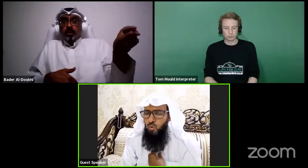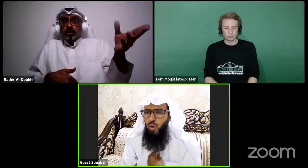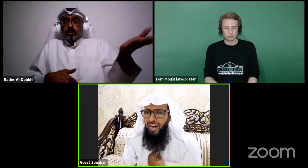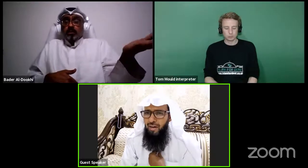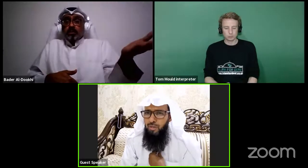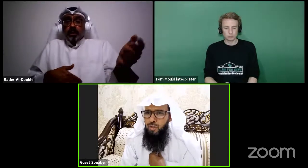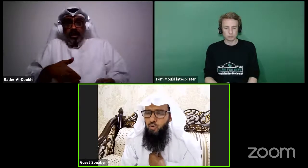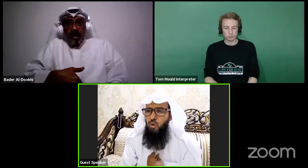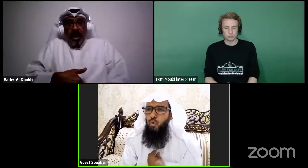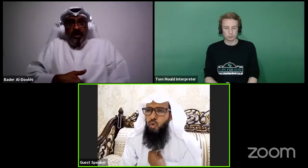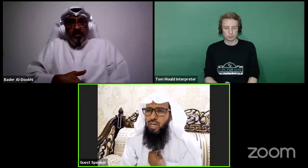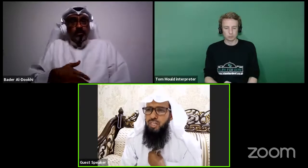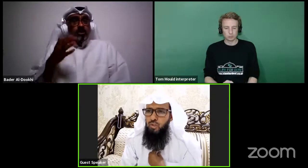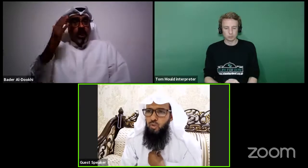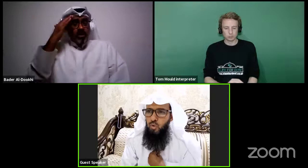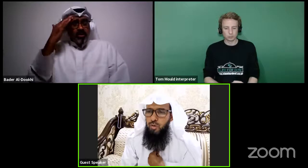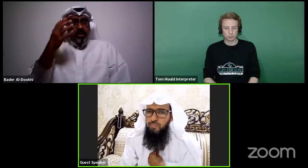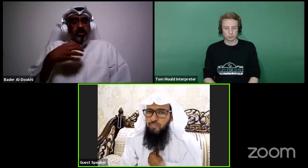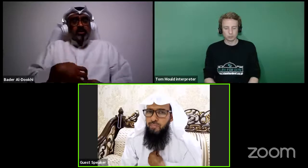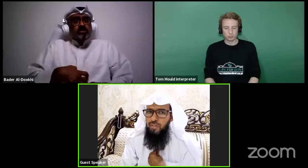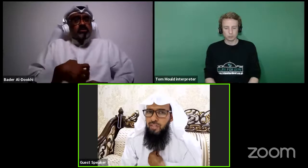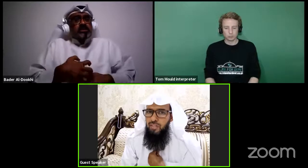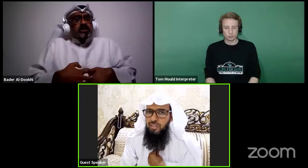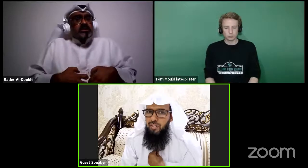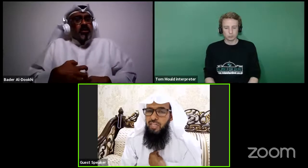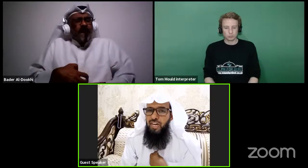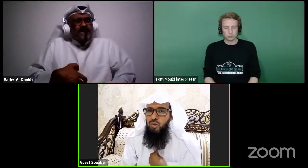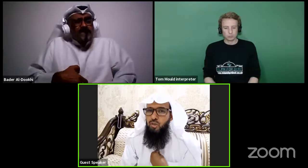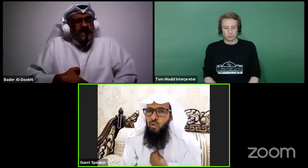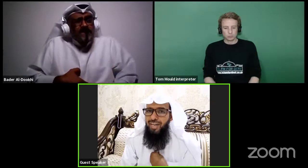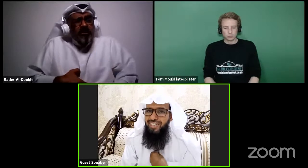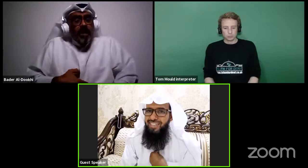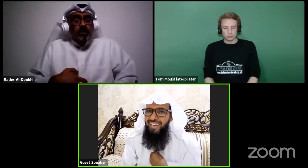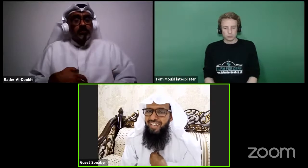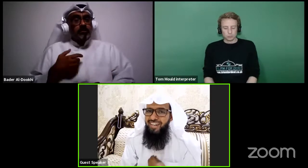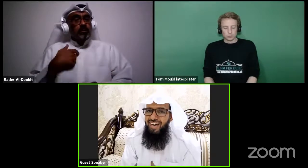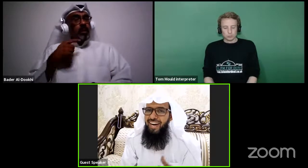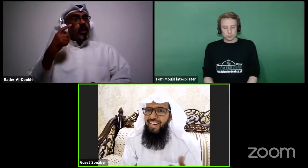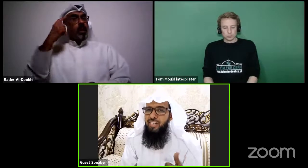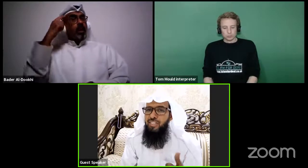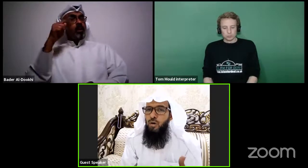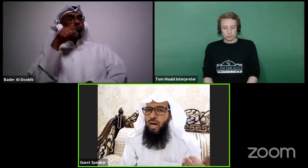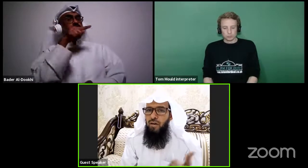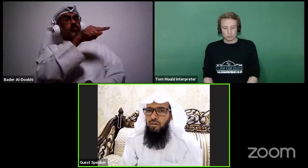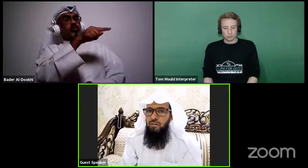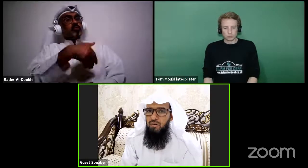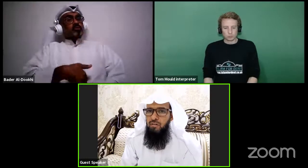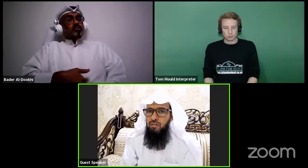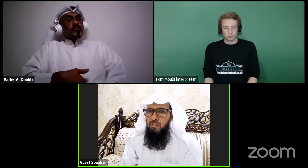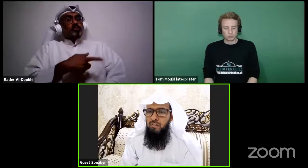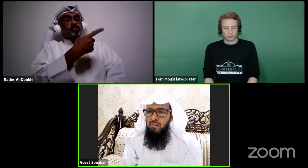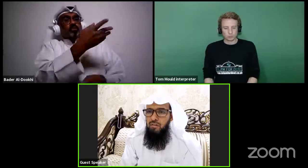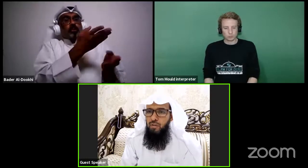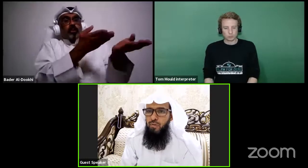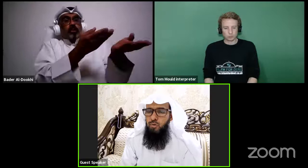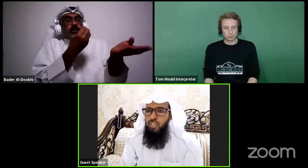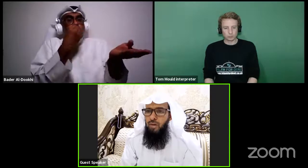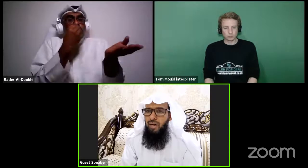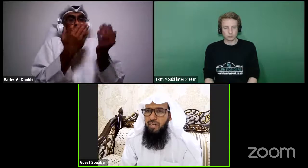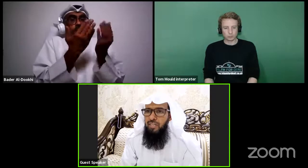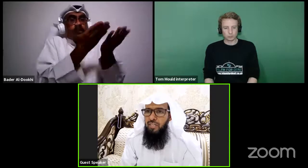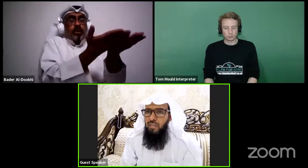فشعورك بالجوع وألم الجوع أو حرقة الجوع يجعلك تقدر حال الجوع